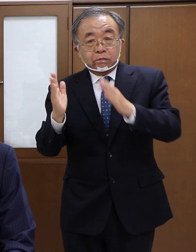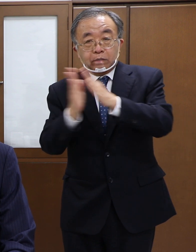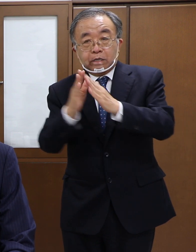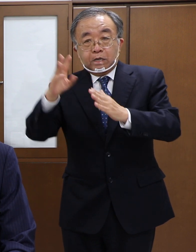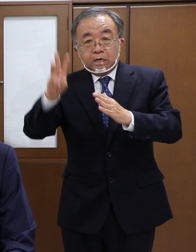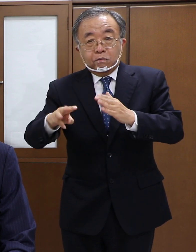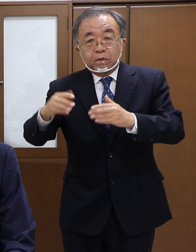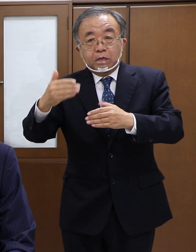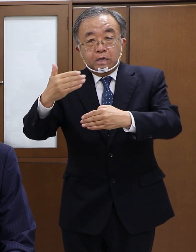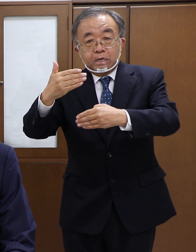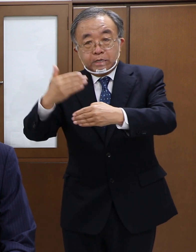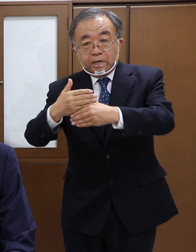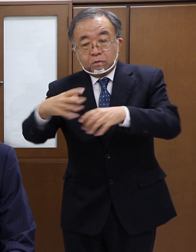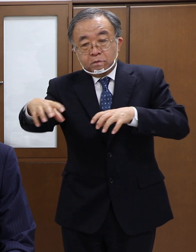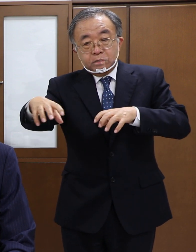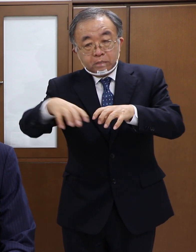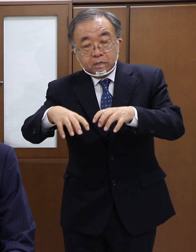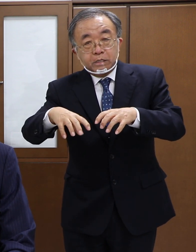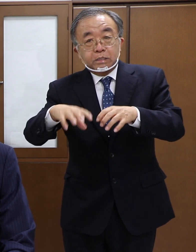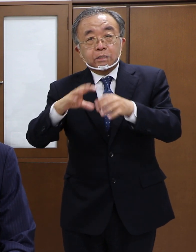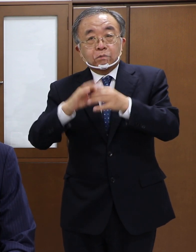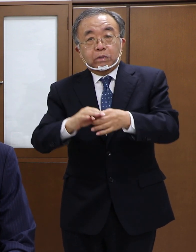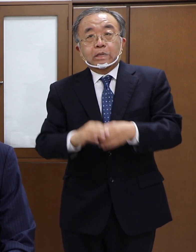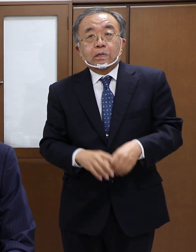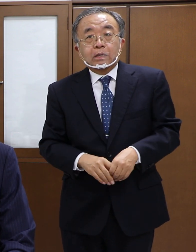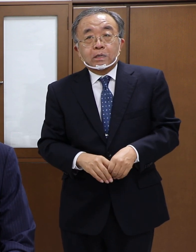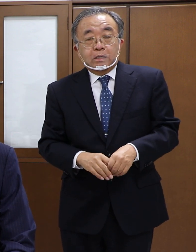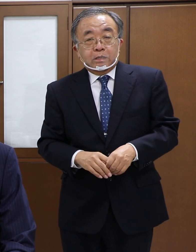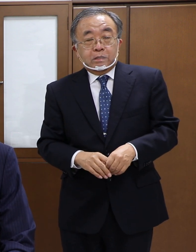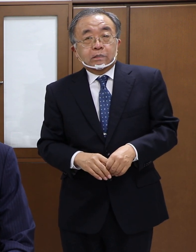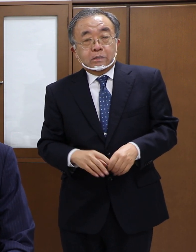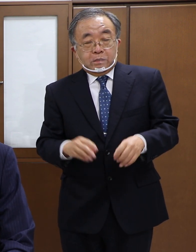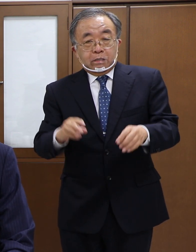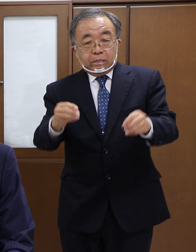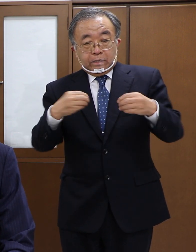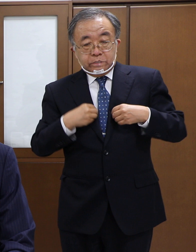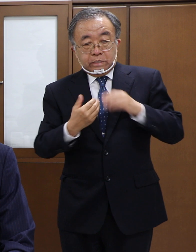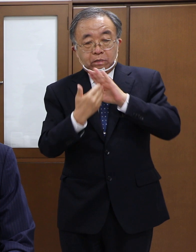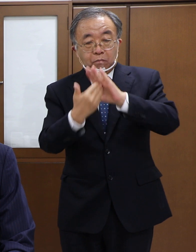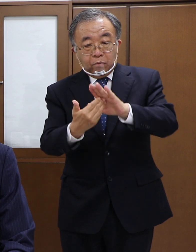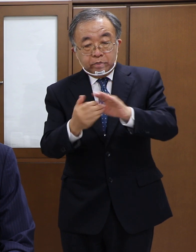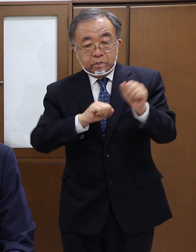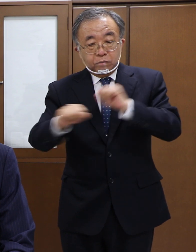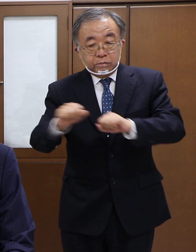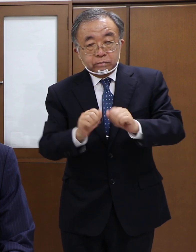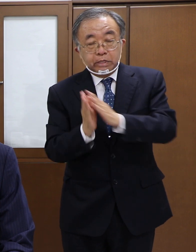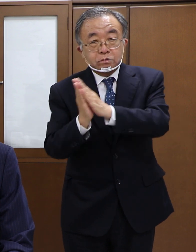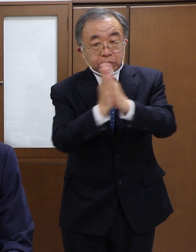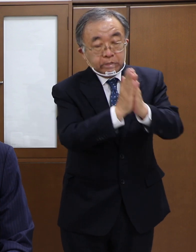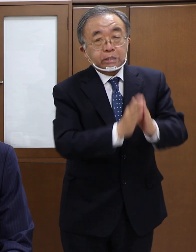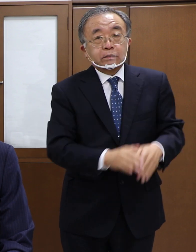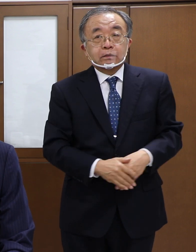奈川県と隣接していることもありますので、引き続き感染予防に取り組んでください。